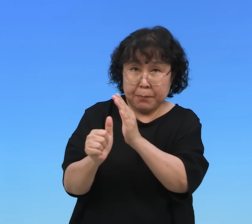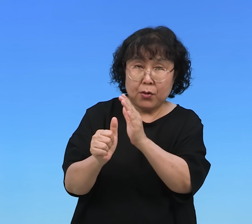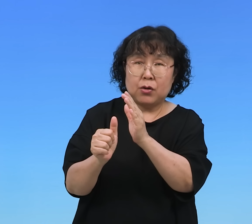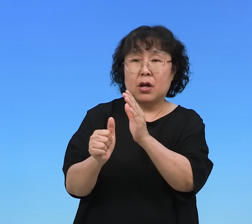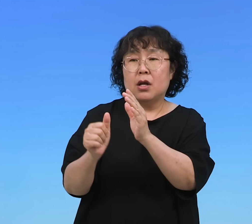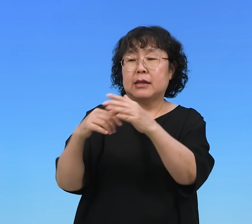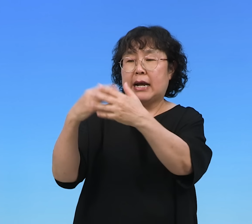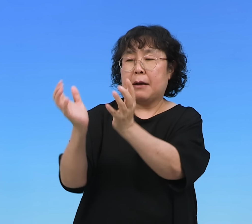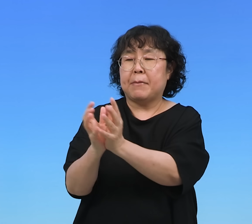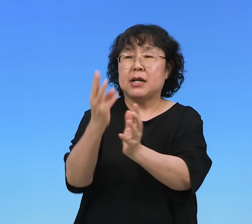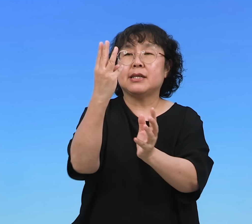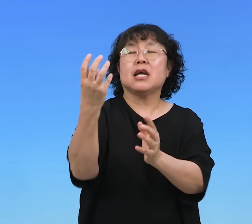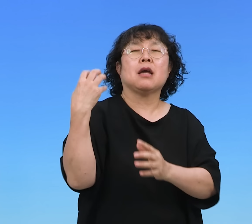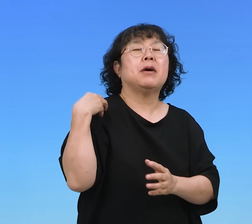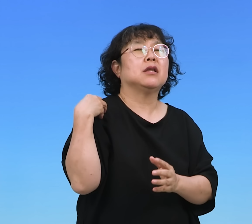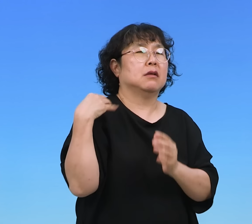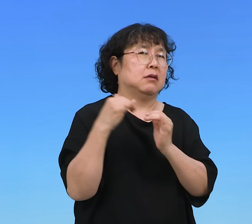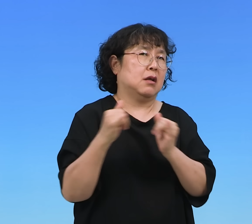세월이 흘렀습니다.